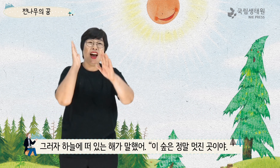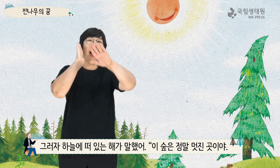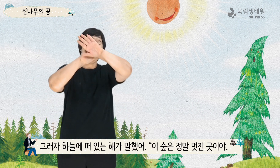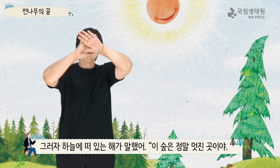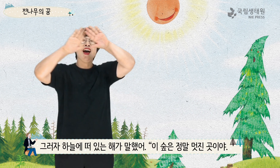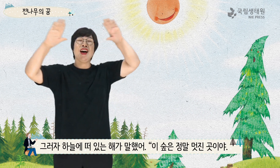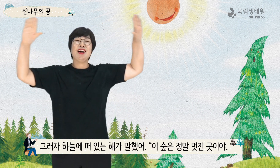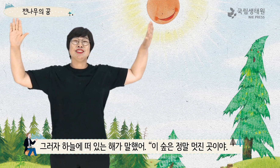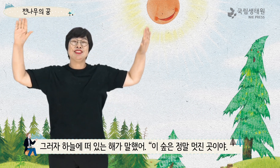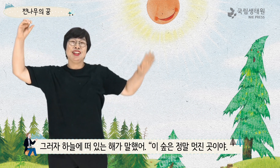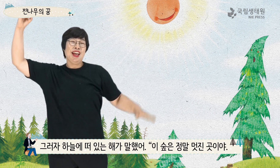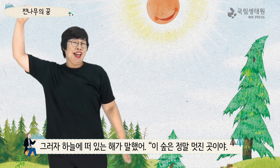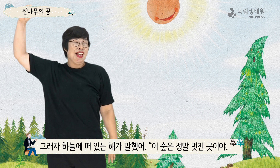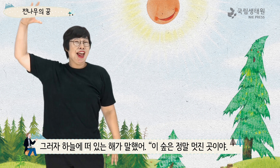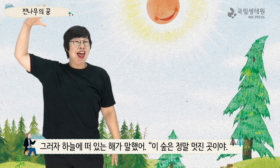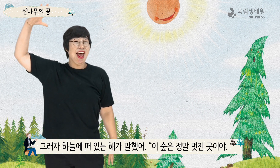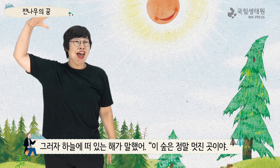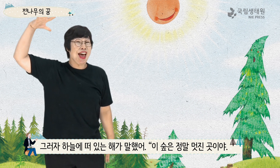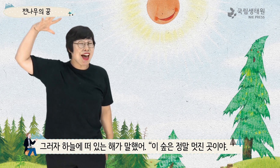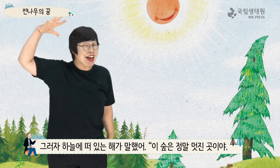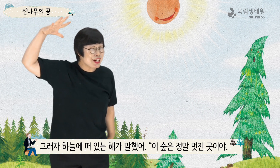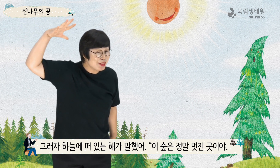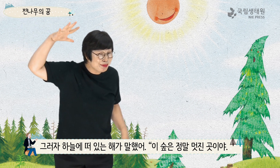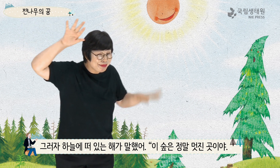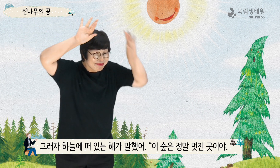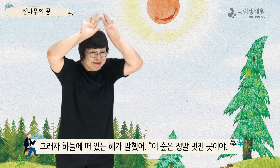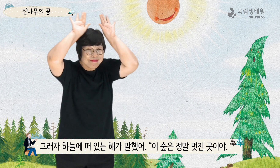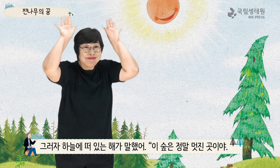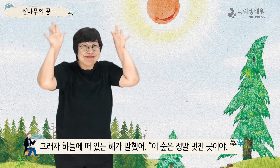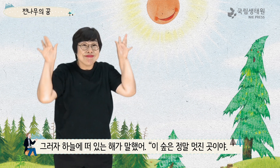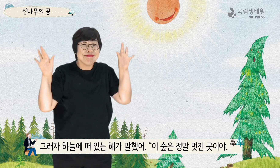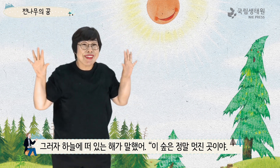그러자 하늘에 떠 있는 해가 말했어.